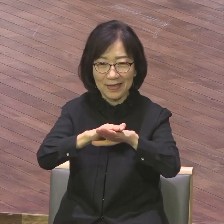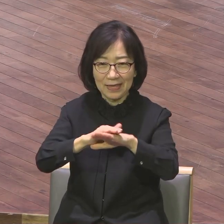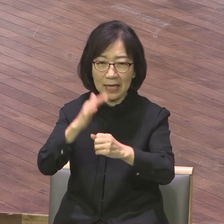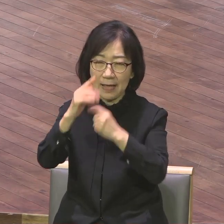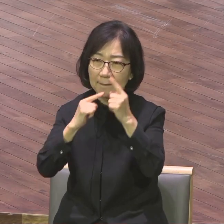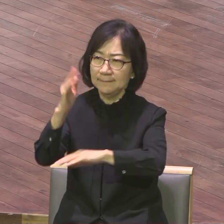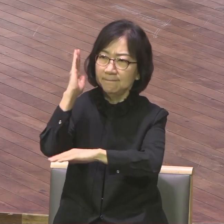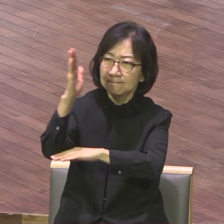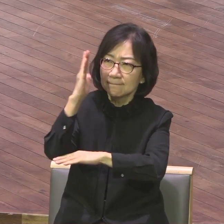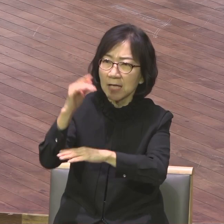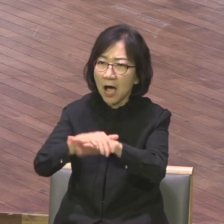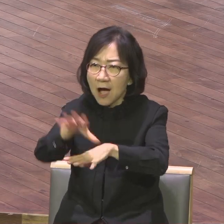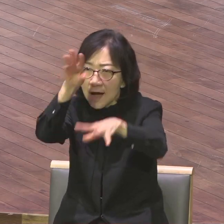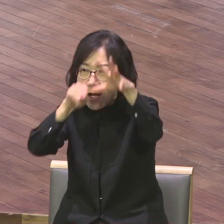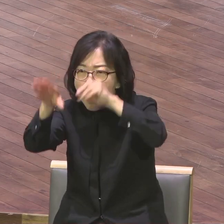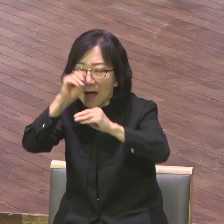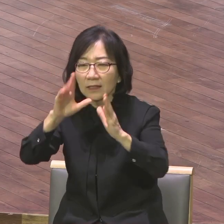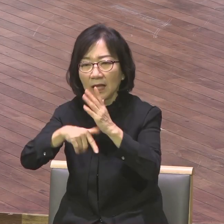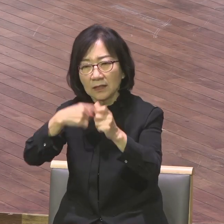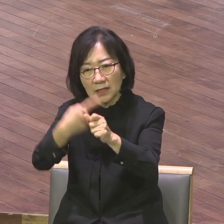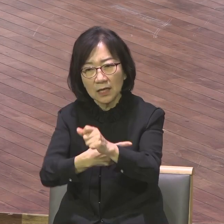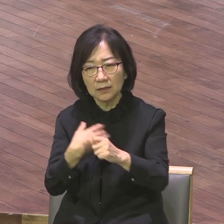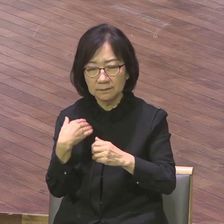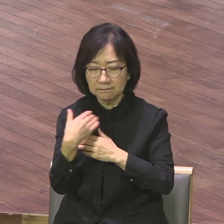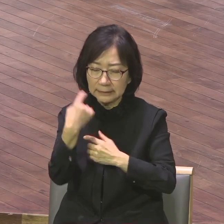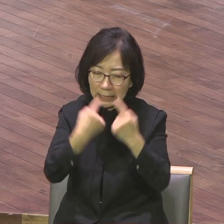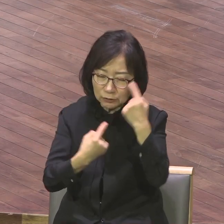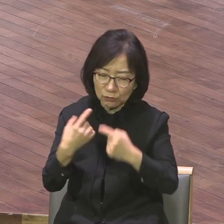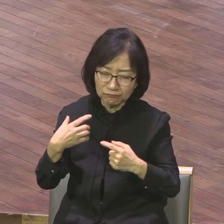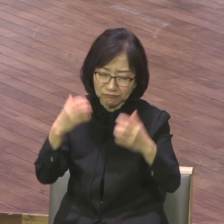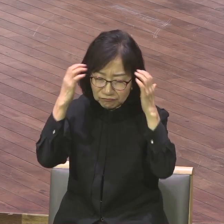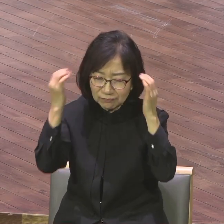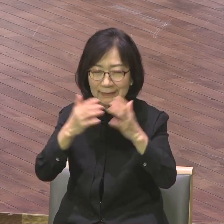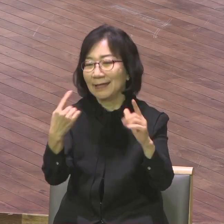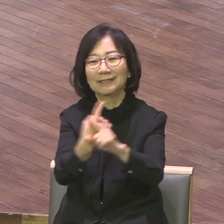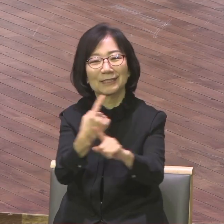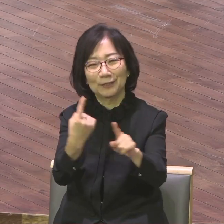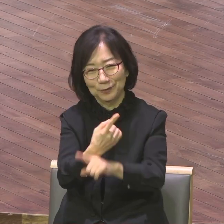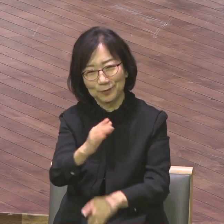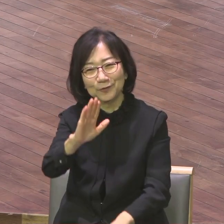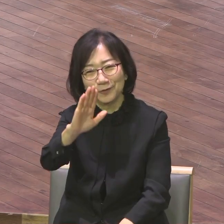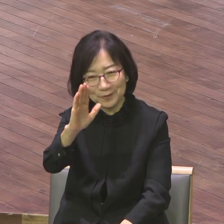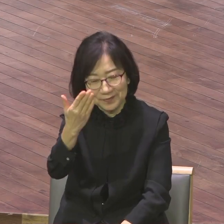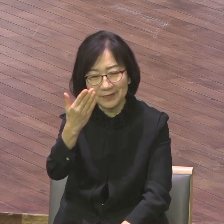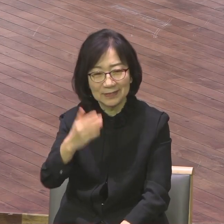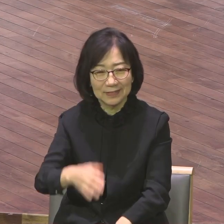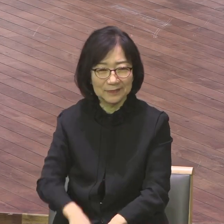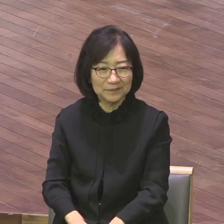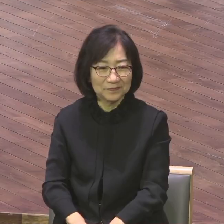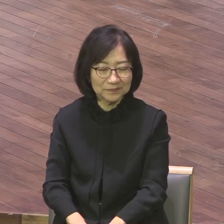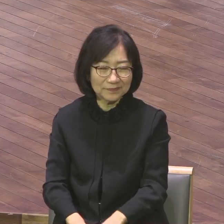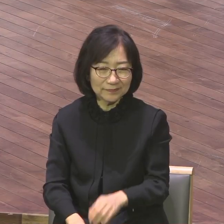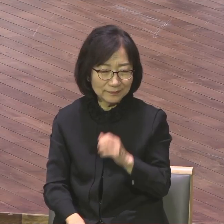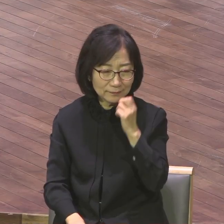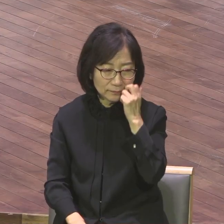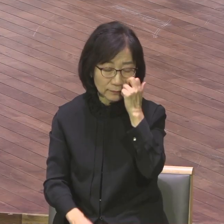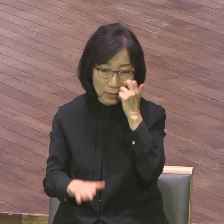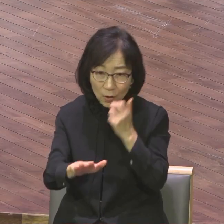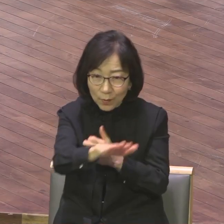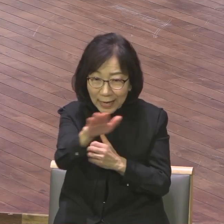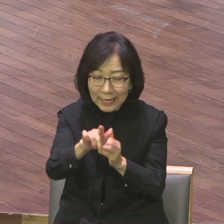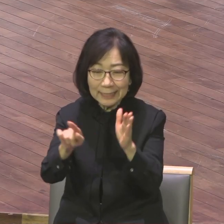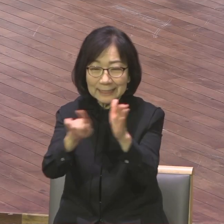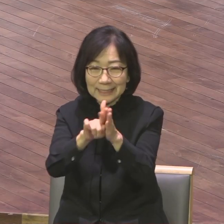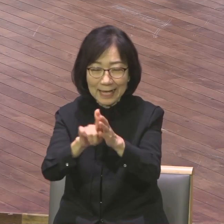그리스도를 만난 데의 정건줄로 믿습니다. 우리가 신앙생활하면서 가지고 있어야 할 중요한 영적 자세가 뭐냐? 그건